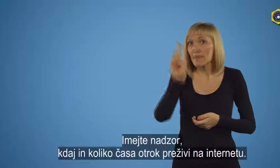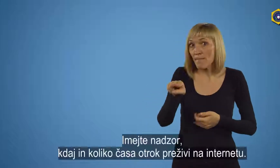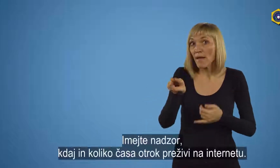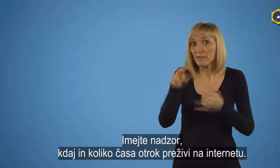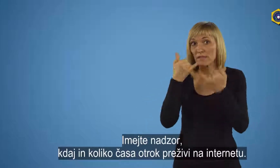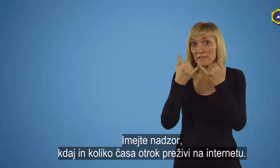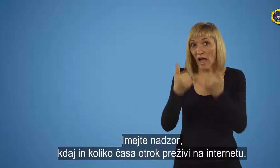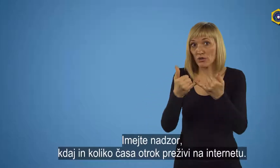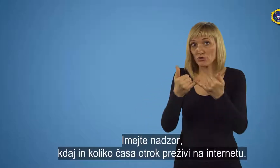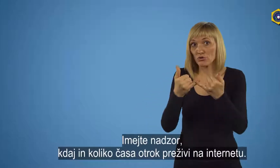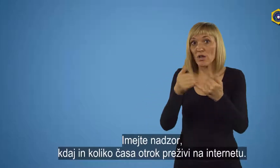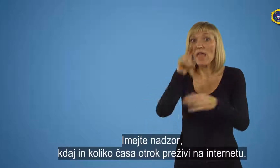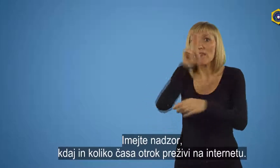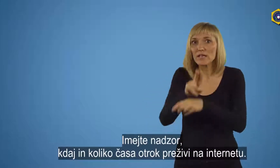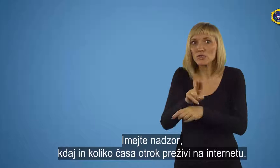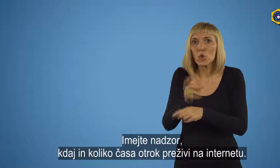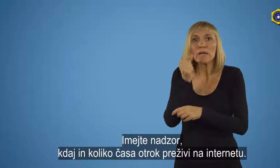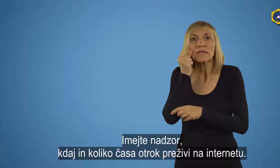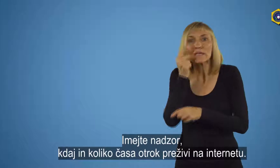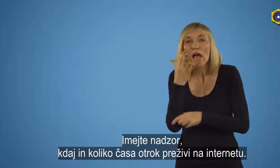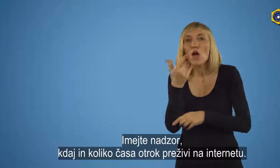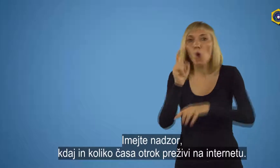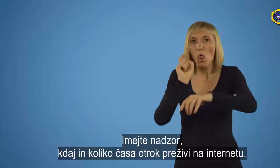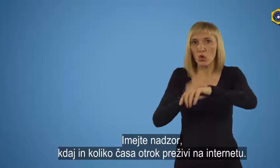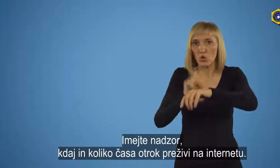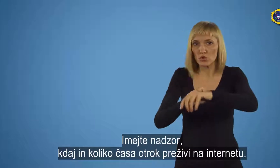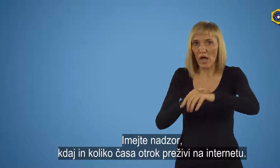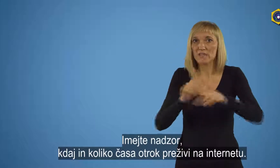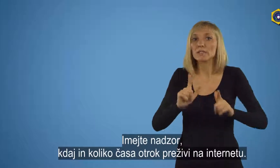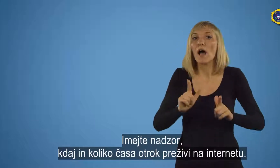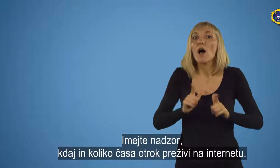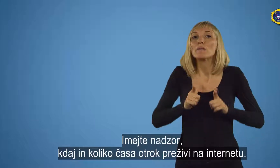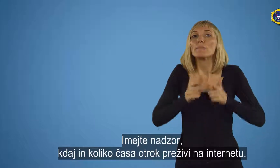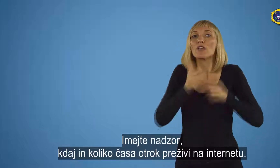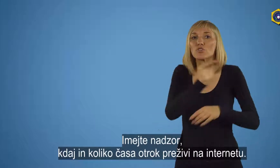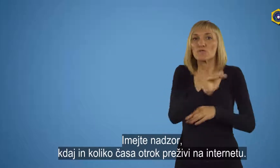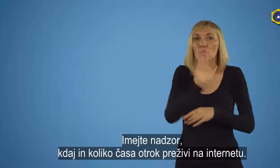Imejte nadzor, kdaj in koliko časa otrok preživi na internetu.